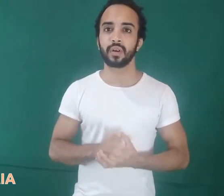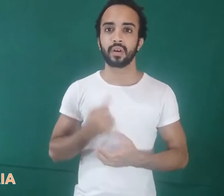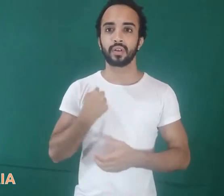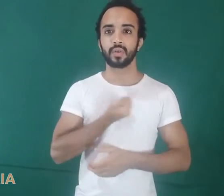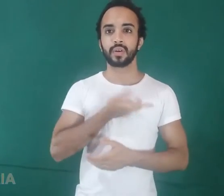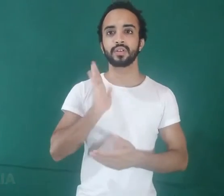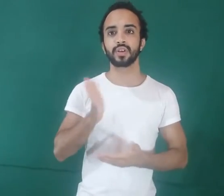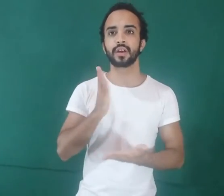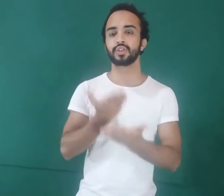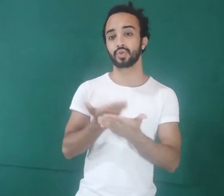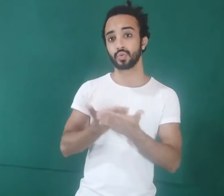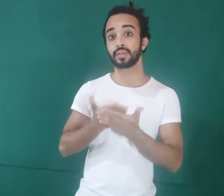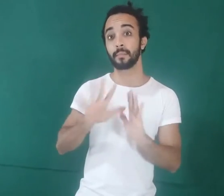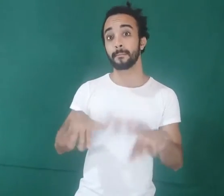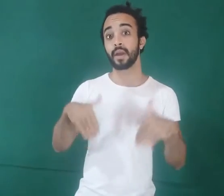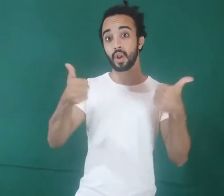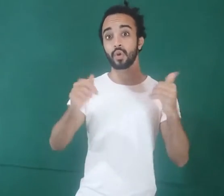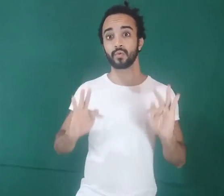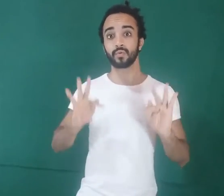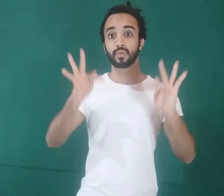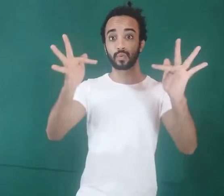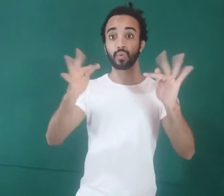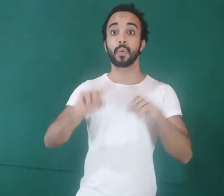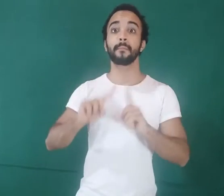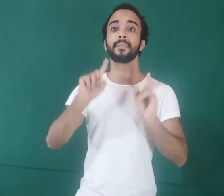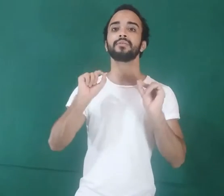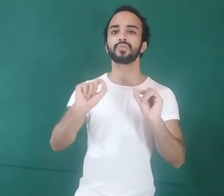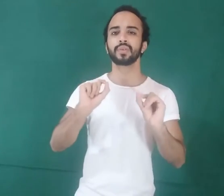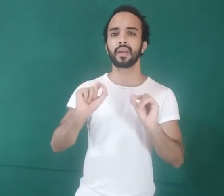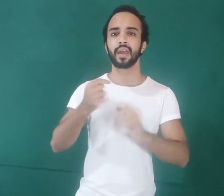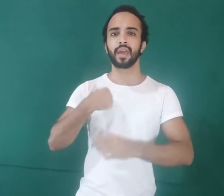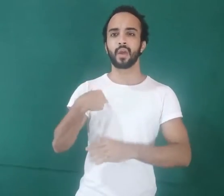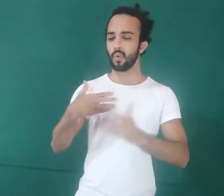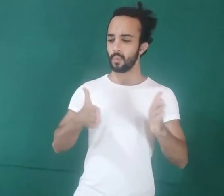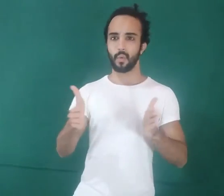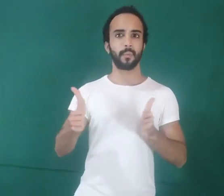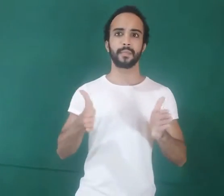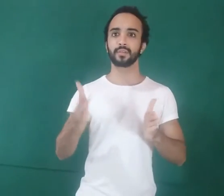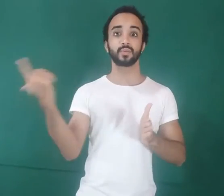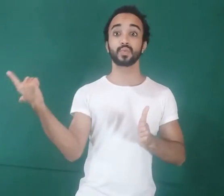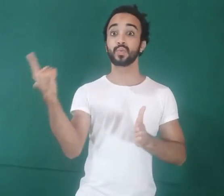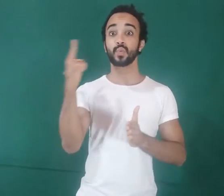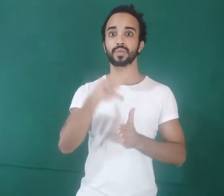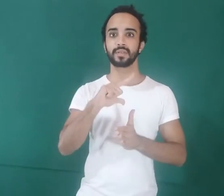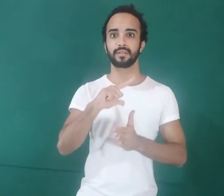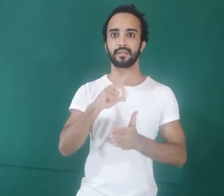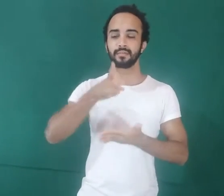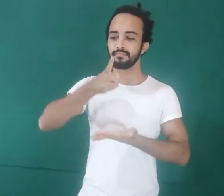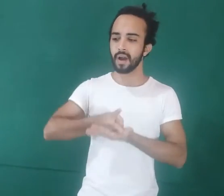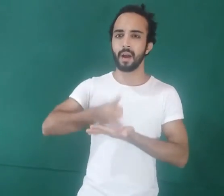até estude isso melhor, né, Alvinho? Mas às vezes eu me pego no momento de não conseguir prever o próximo passo. E